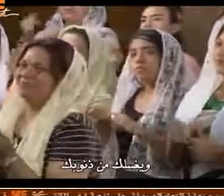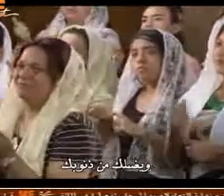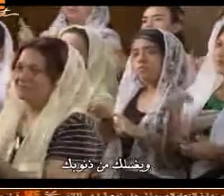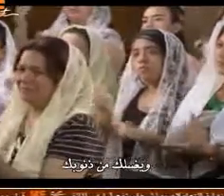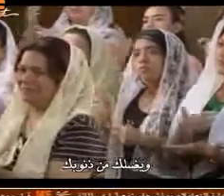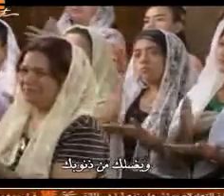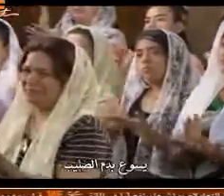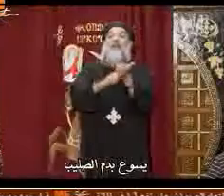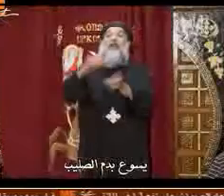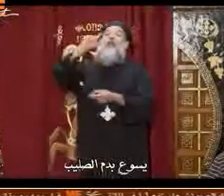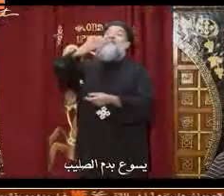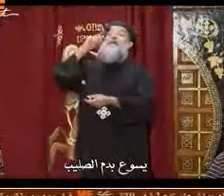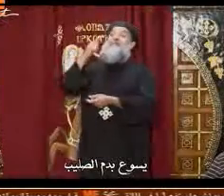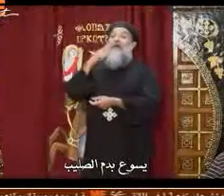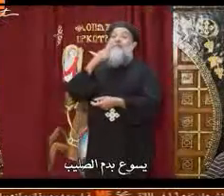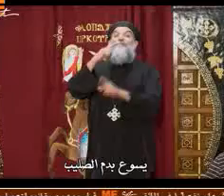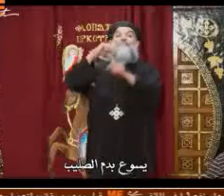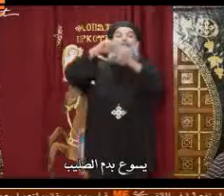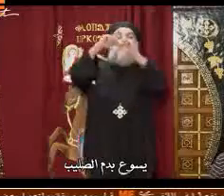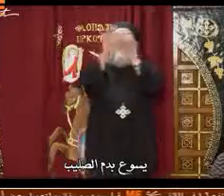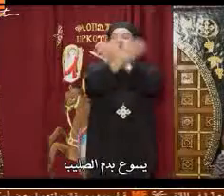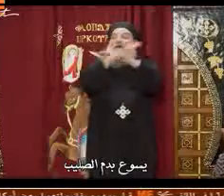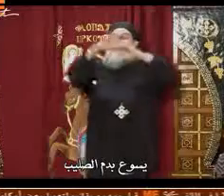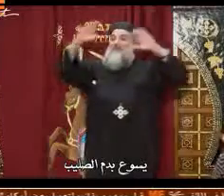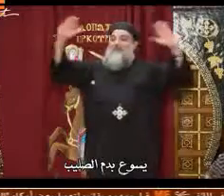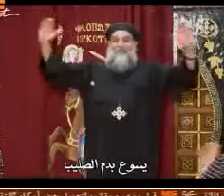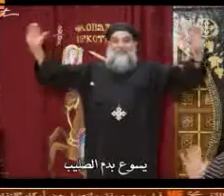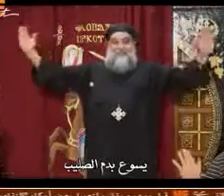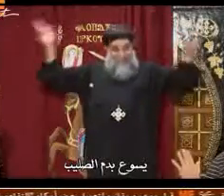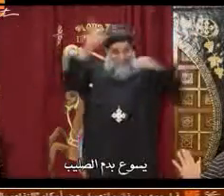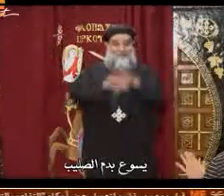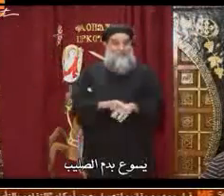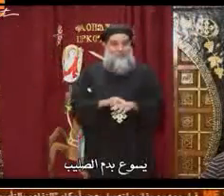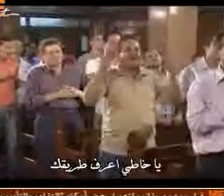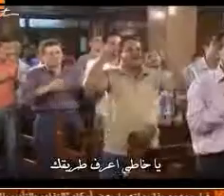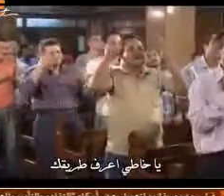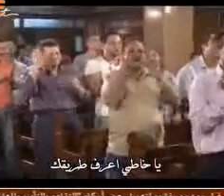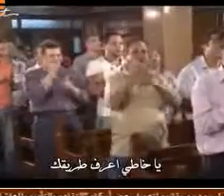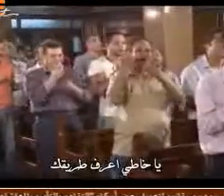ذنوبك يسوع بدم الصليب. تاني، يا